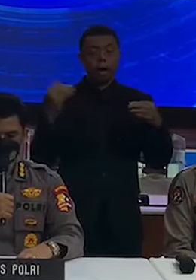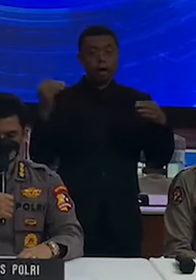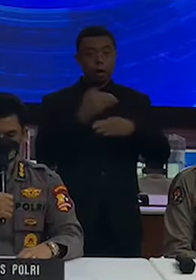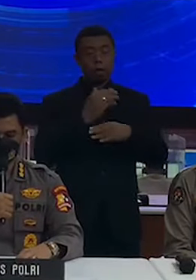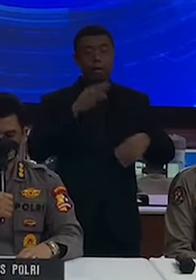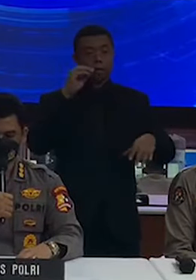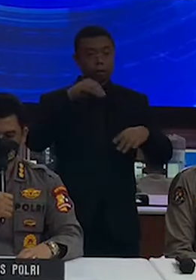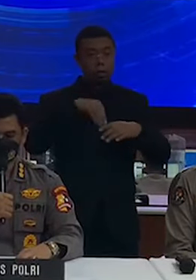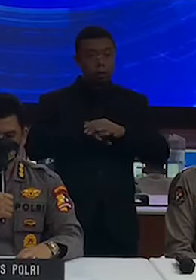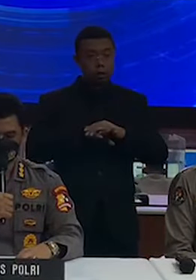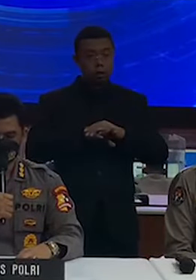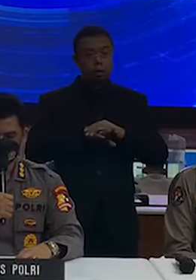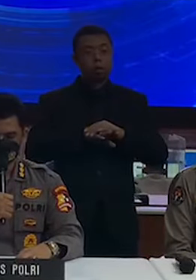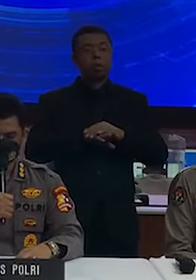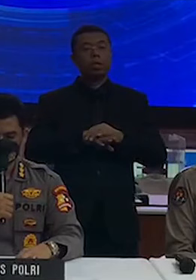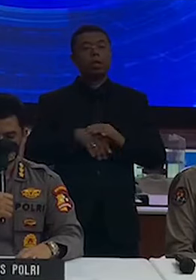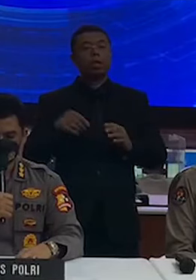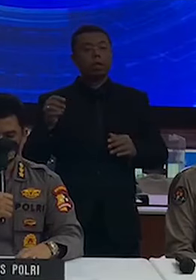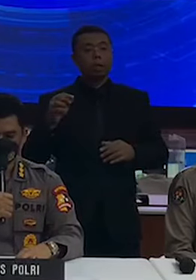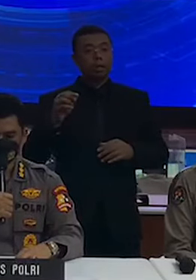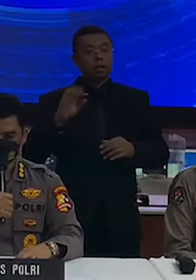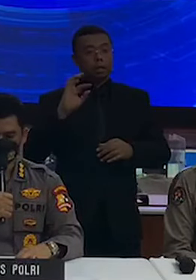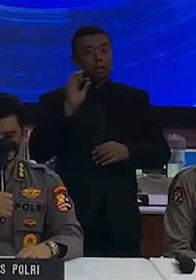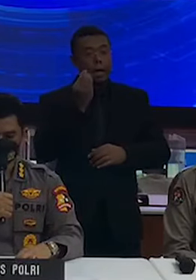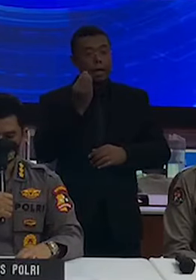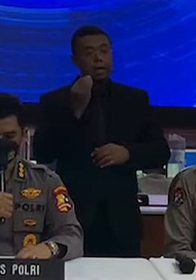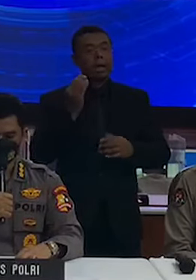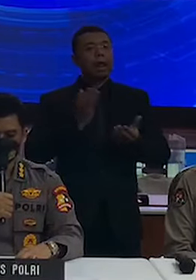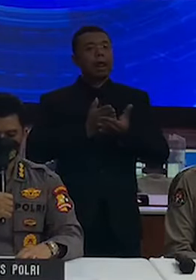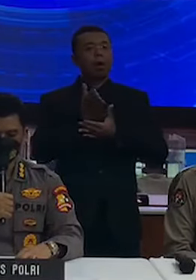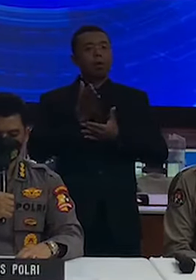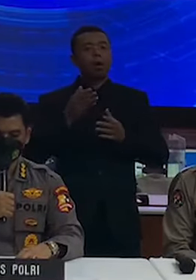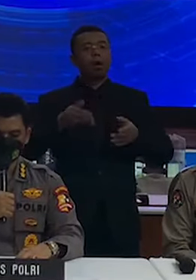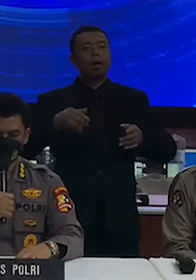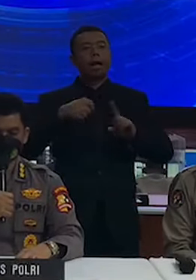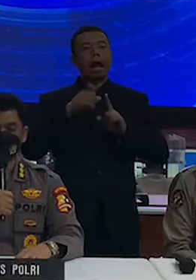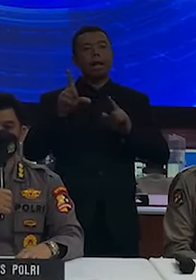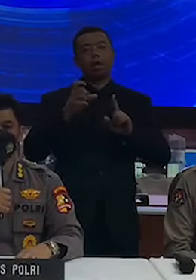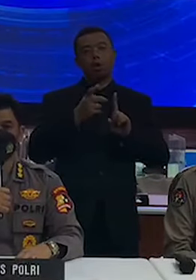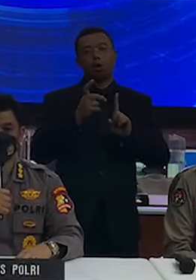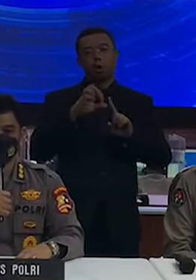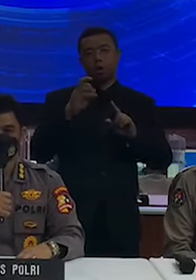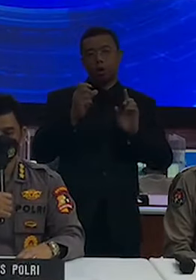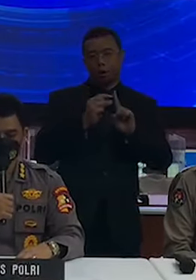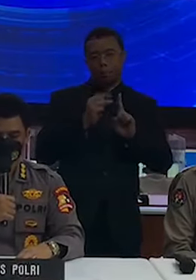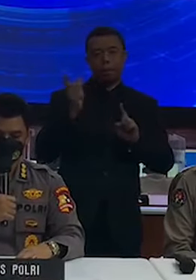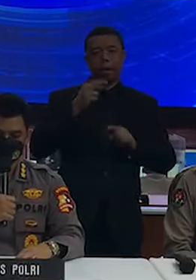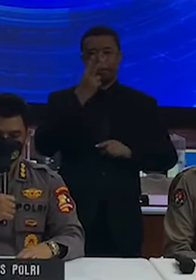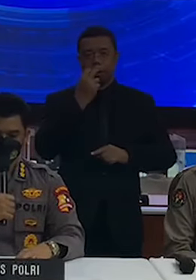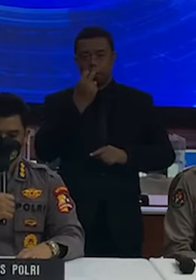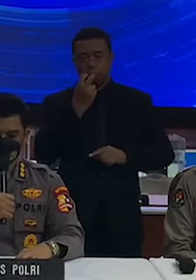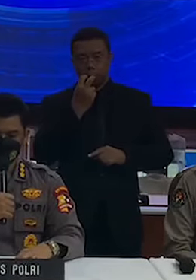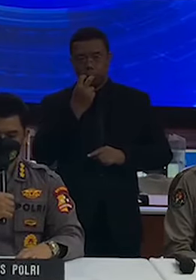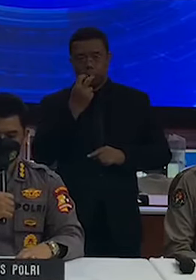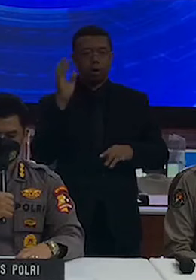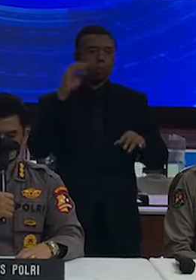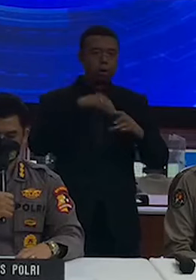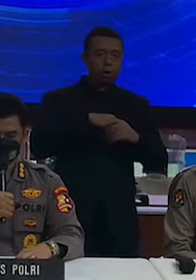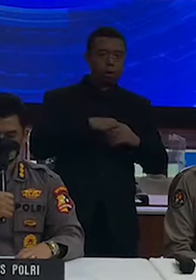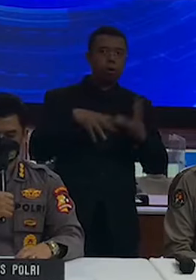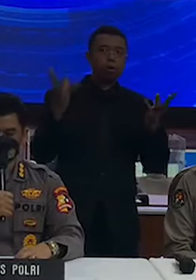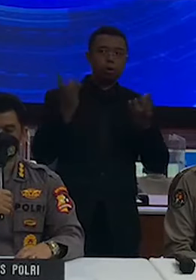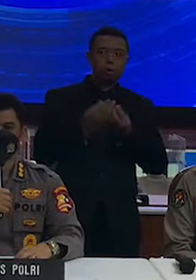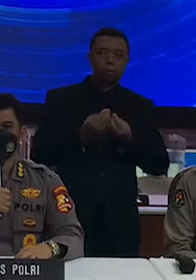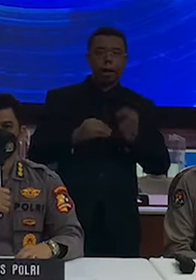yang masuk ke Jakarta melalui gerbang tol Kalihurip utama arah Bandung mengalami